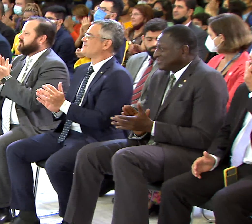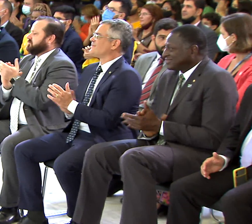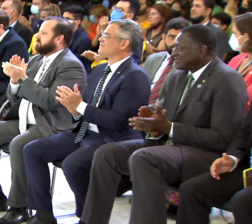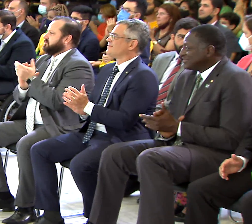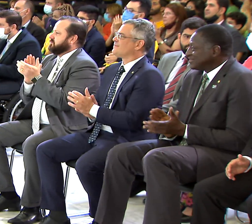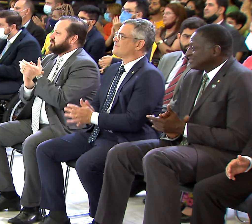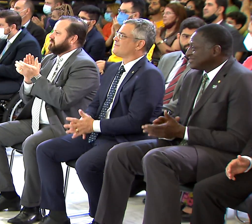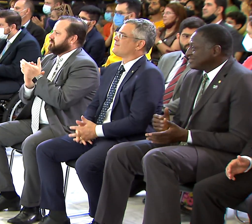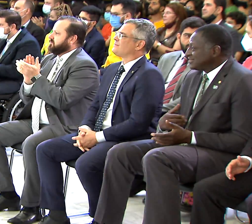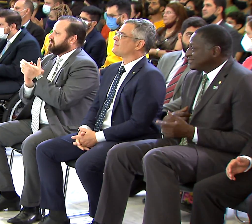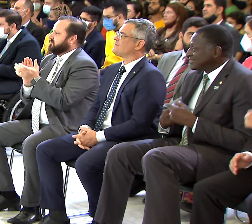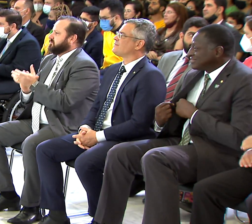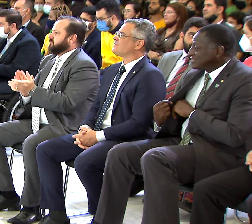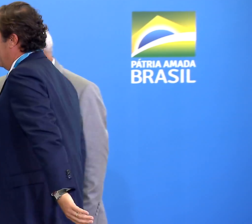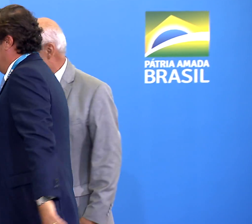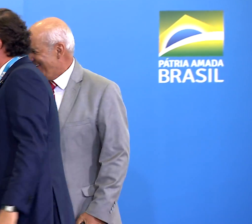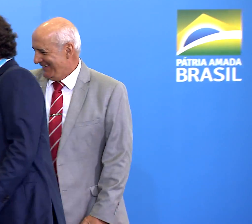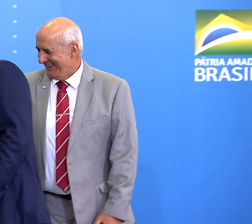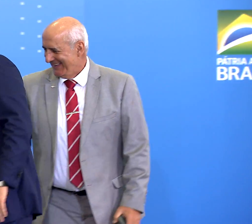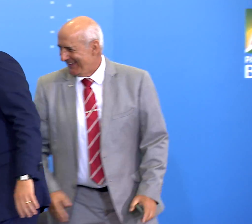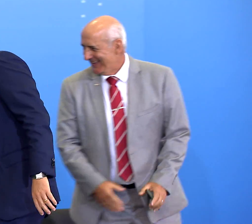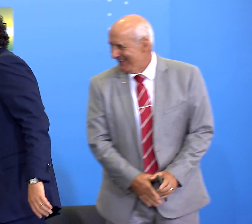a mulher